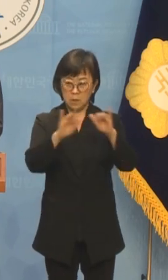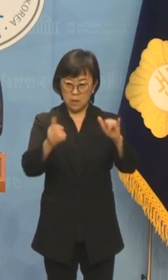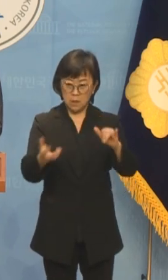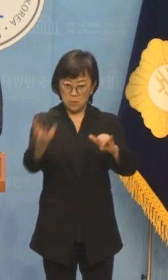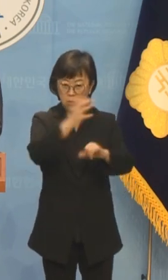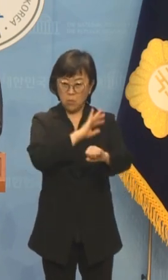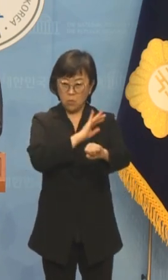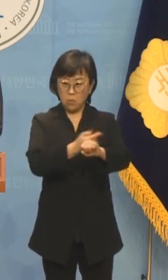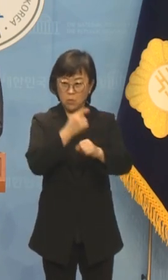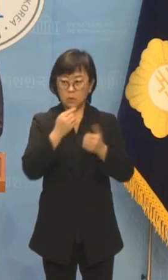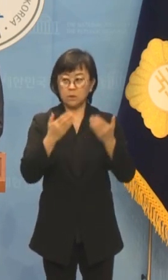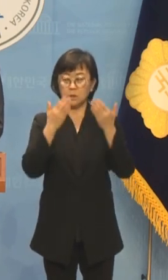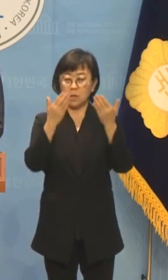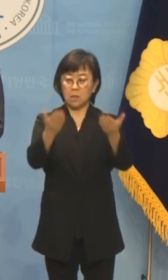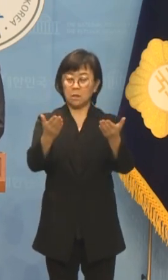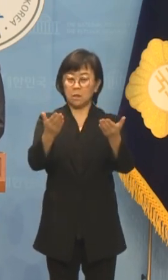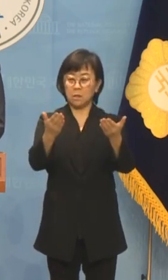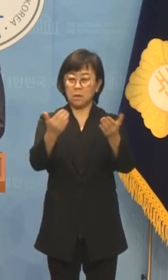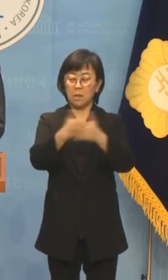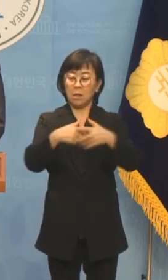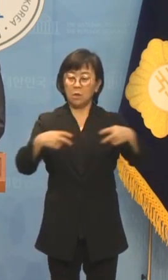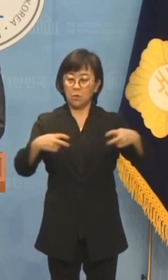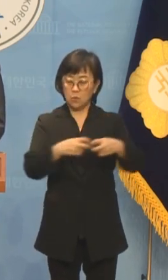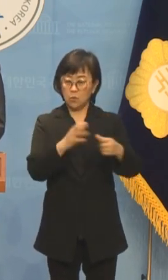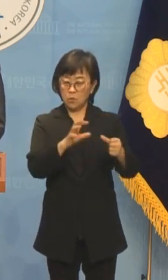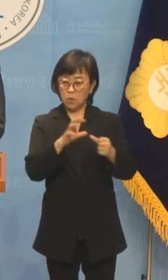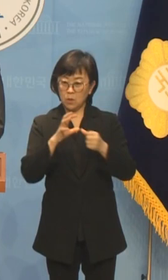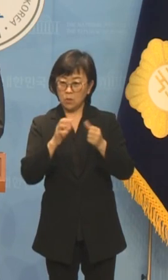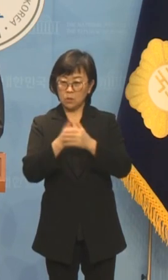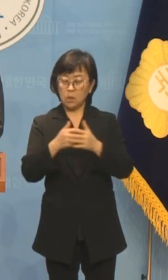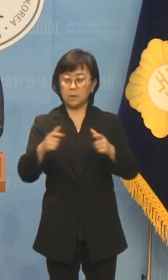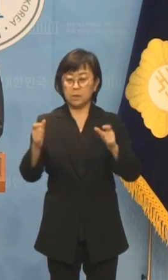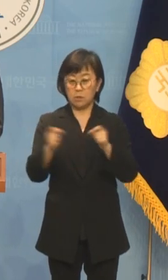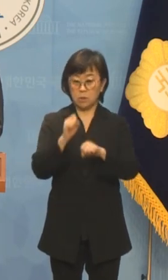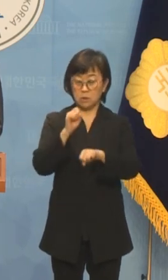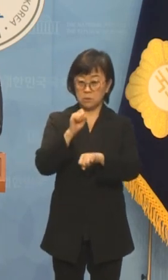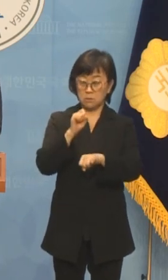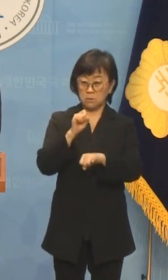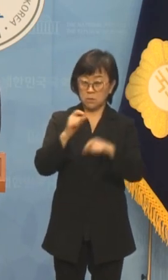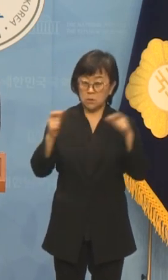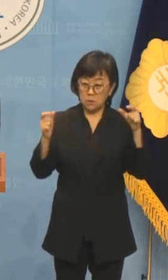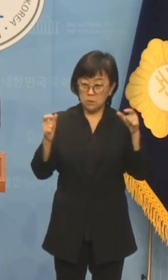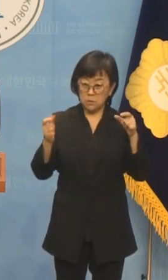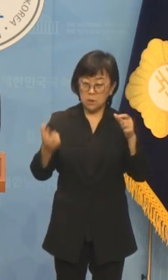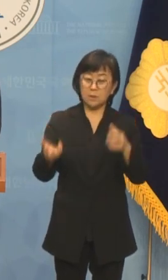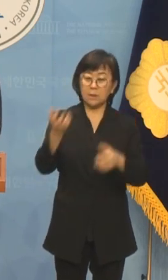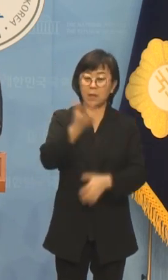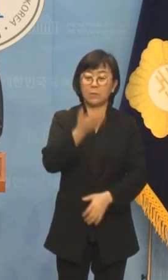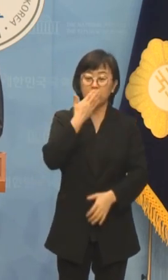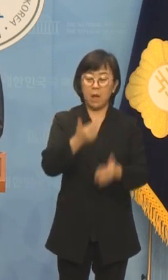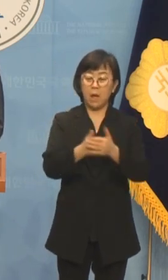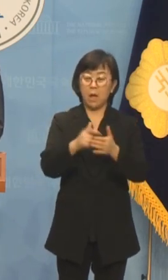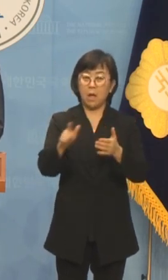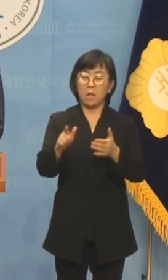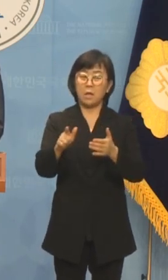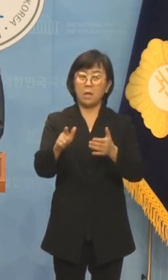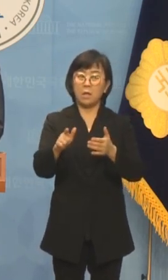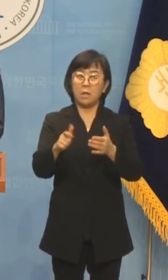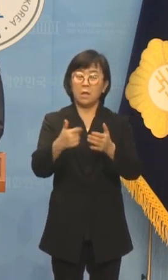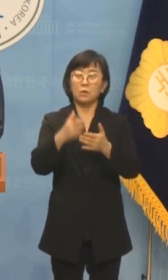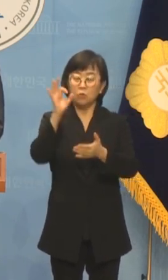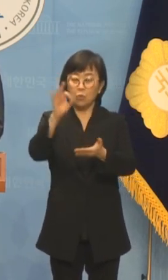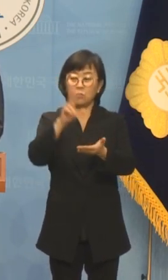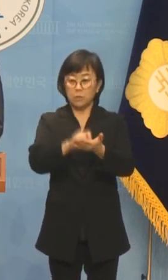이동권 보장에 있어 교통수단의 접근권을 보장하는 것과 비용 문제의